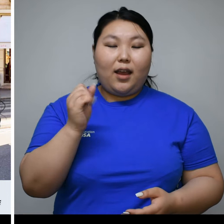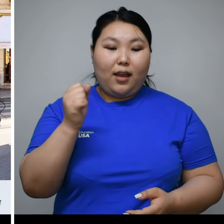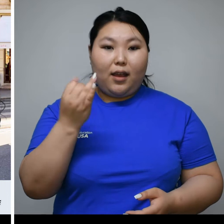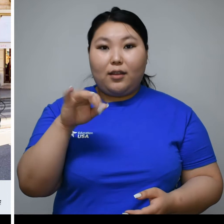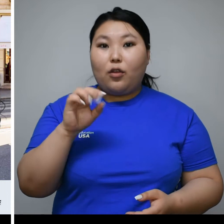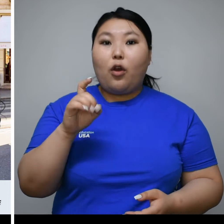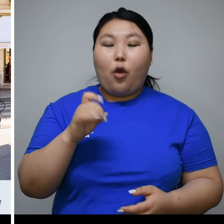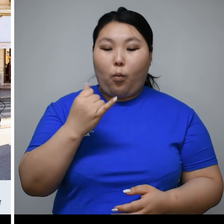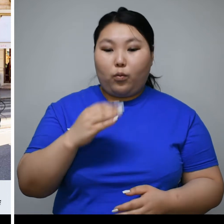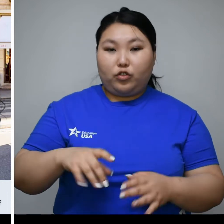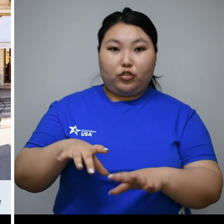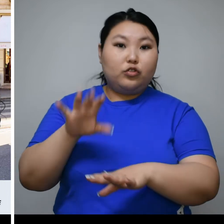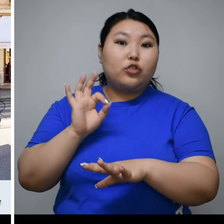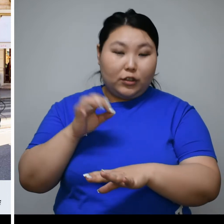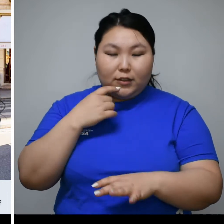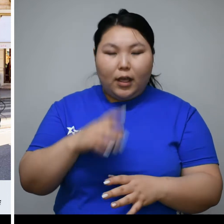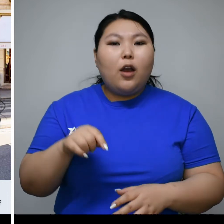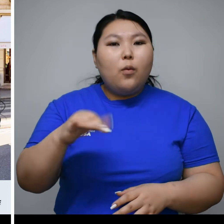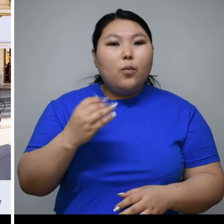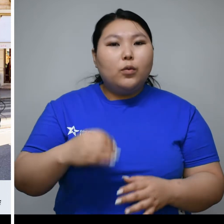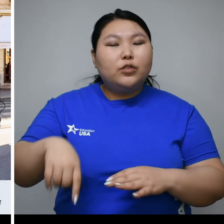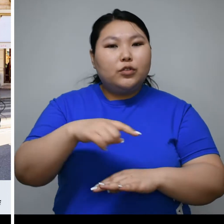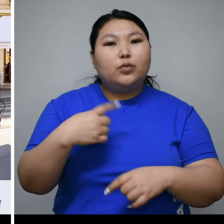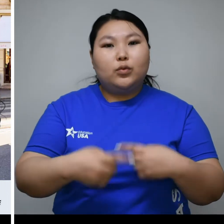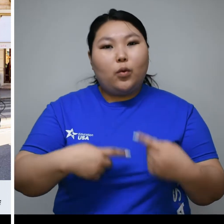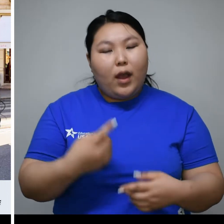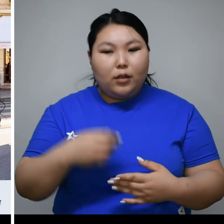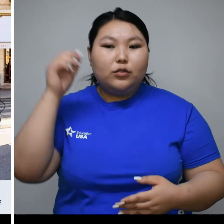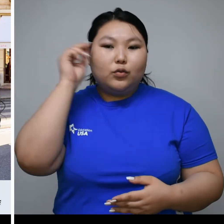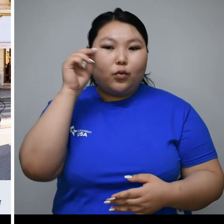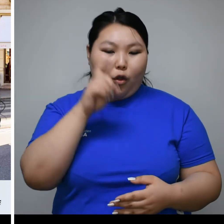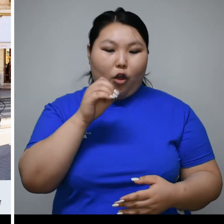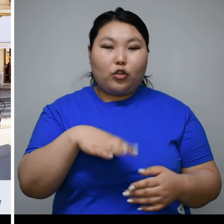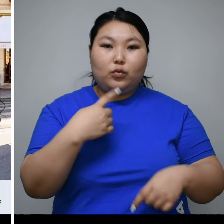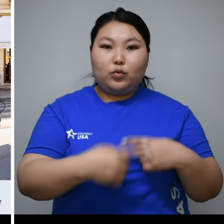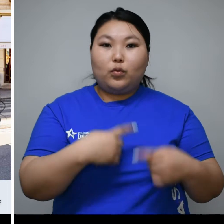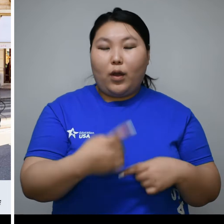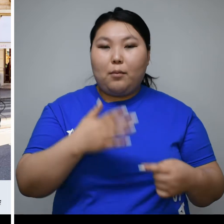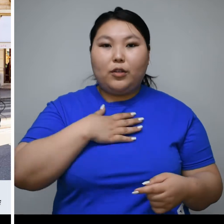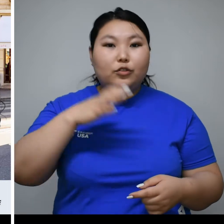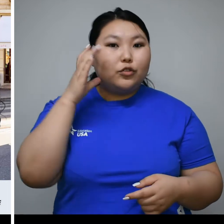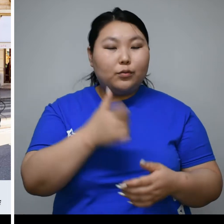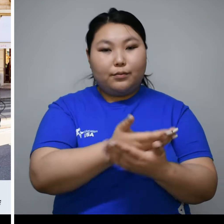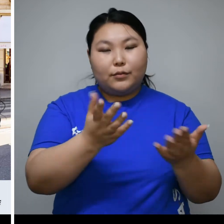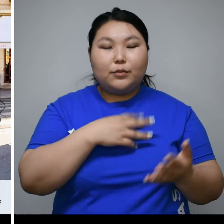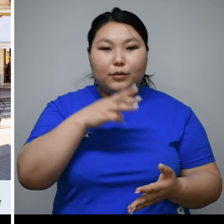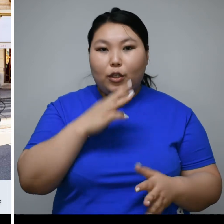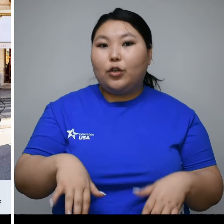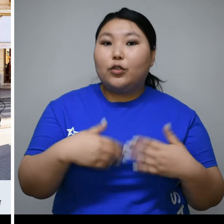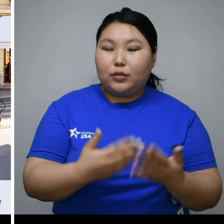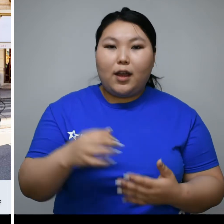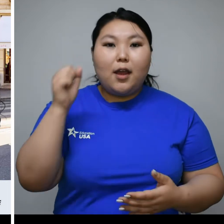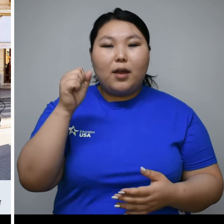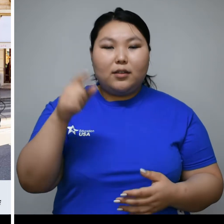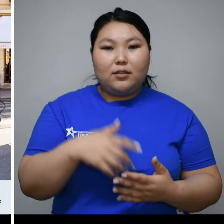мужид сурсан гэдгийгсэн шүү дээ. Тэгээд мужийнхаа талаар сурсан хотынхаа талаар бас манай сонсогчдод мэдээлэл